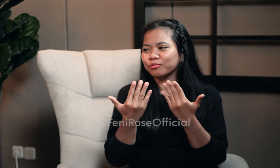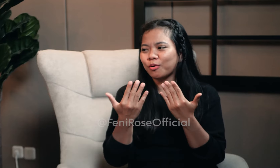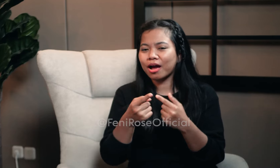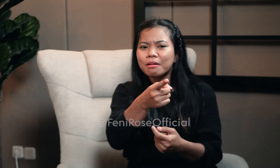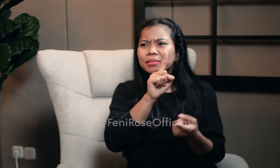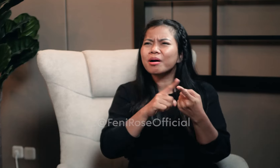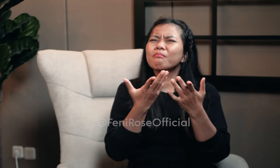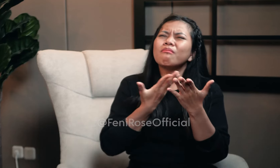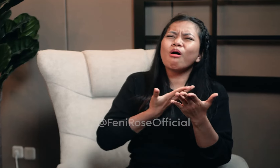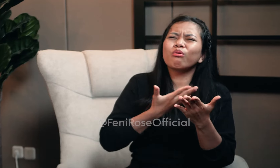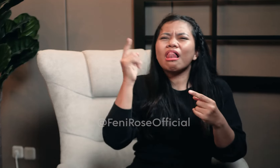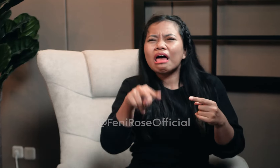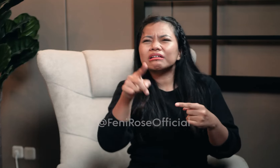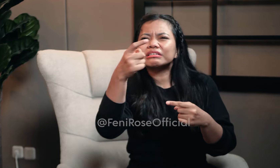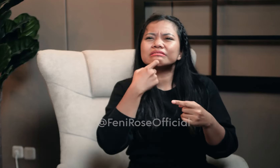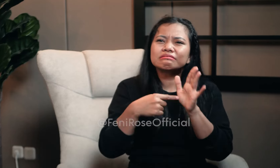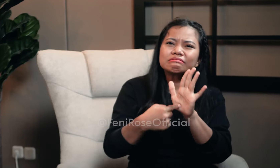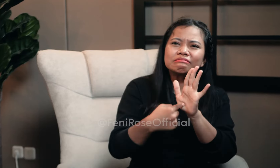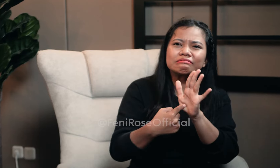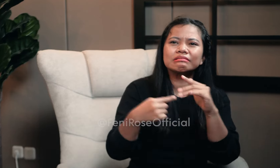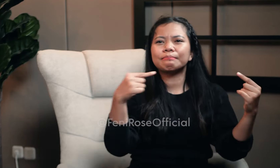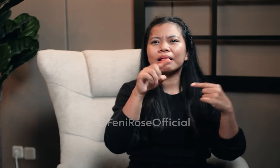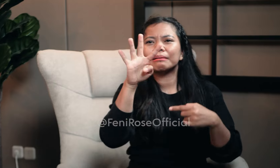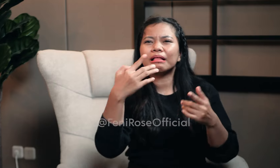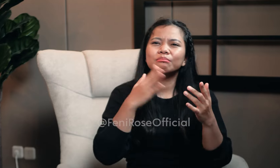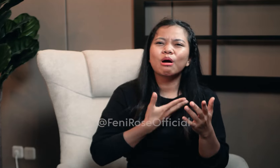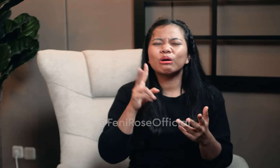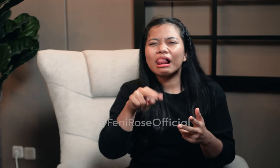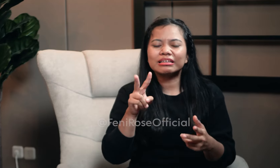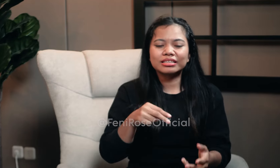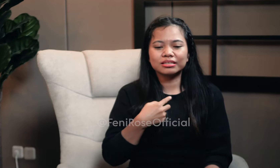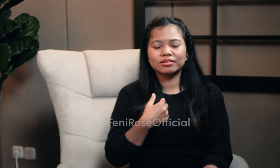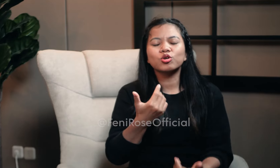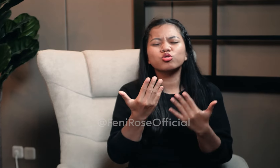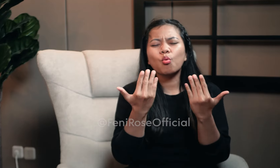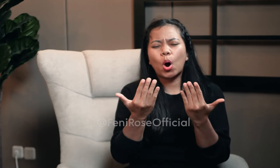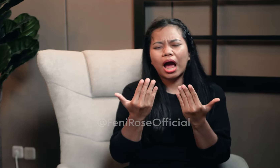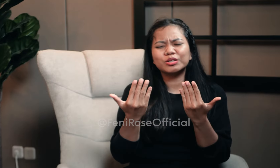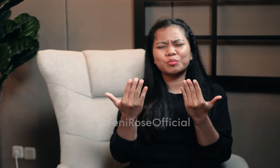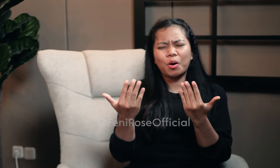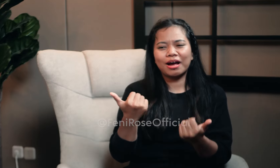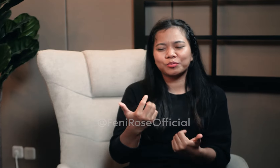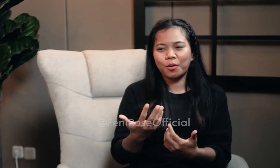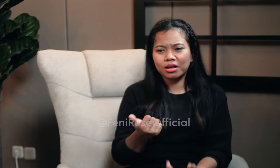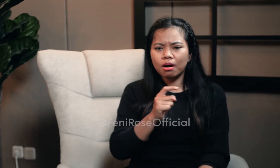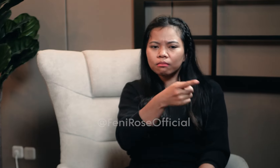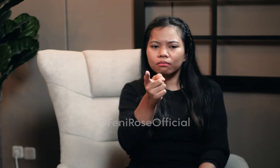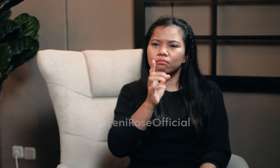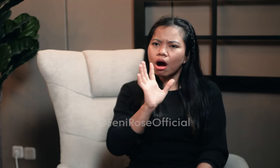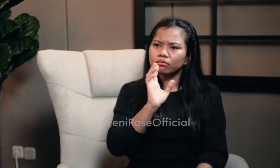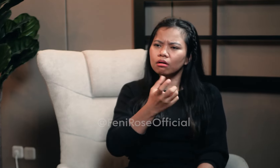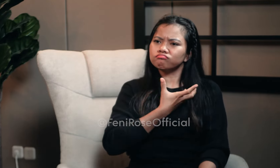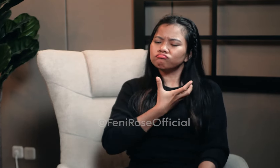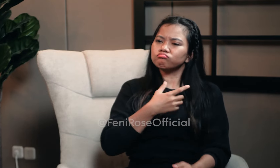sih Mbak teman-teman tuli mau lagi teman-teman tuli ituh mau pengin tuli yang tampil lagi Iya saya berusaha doa aja